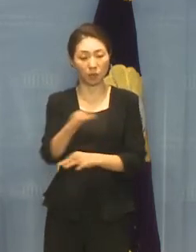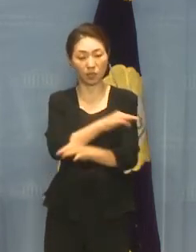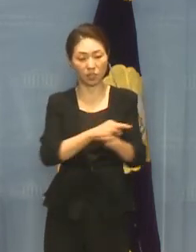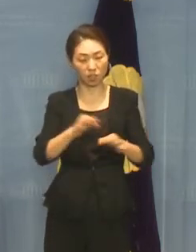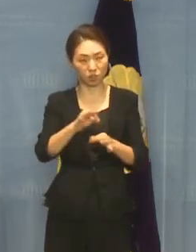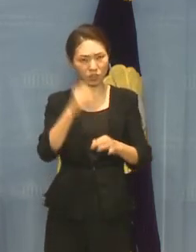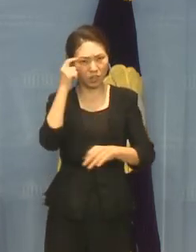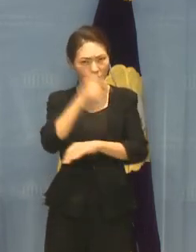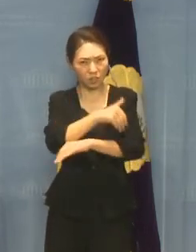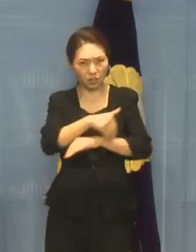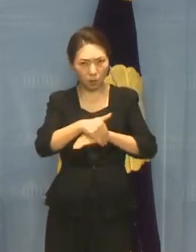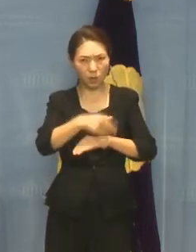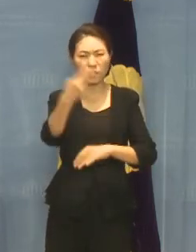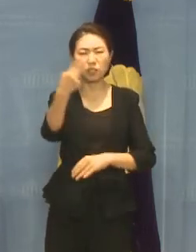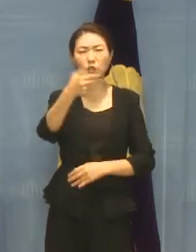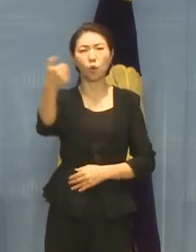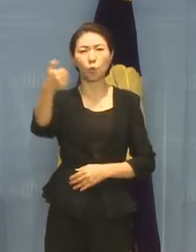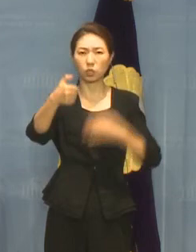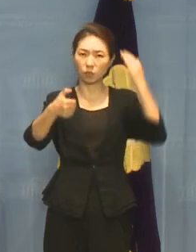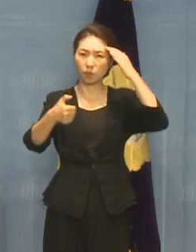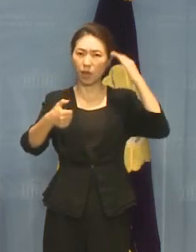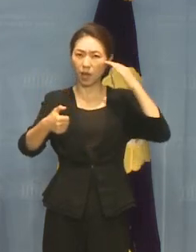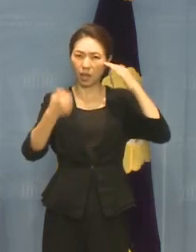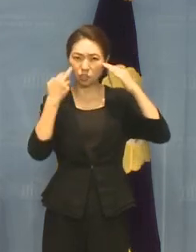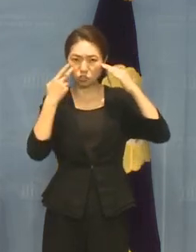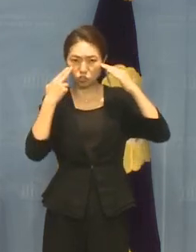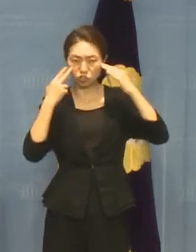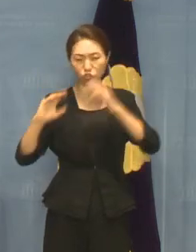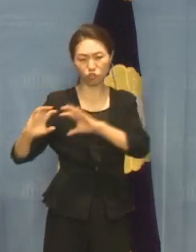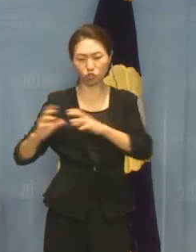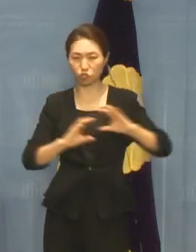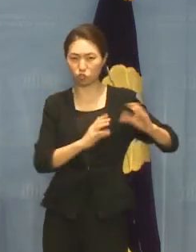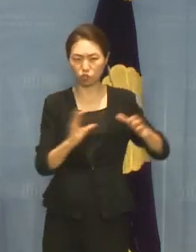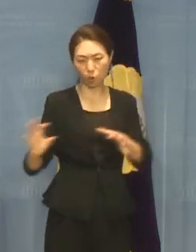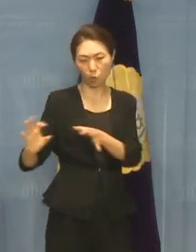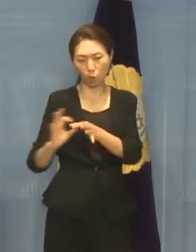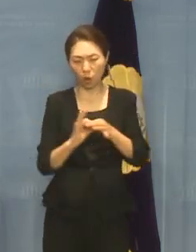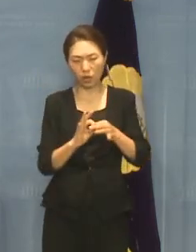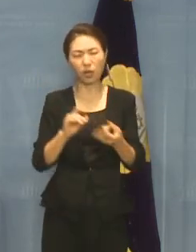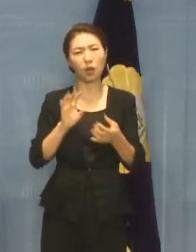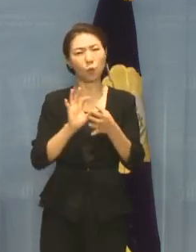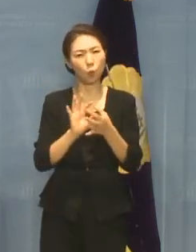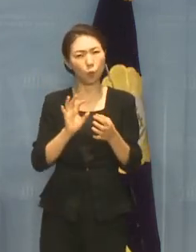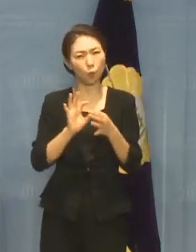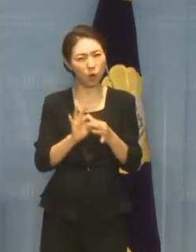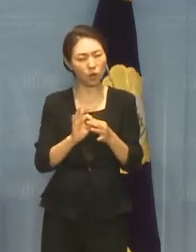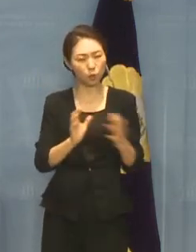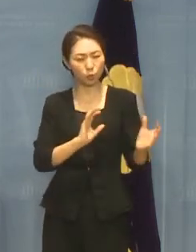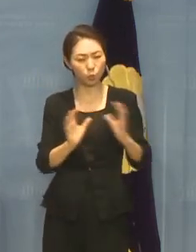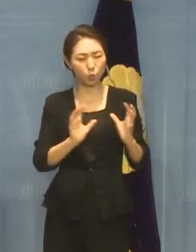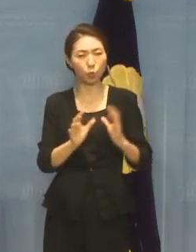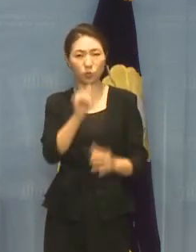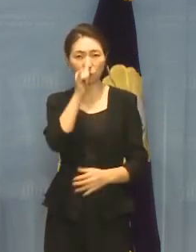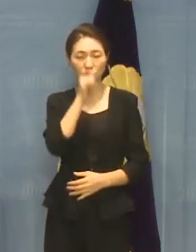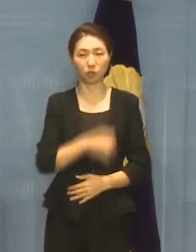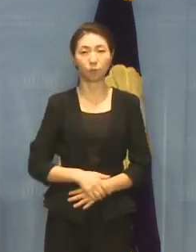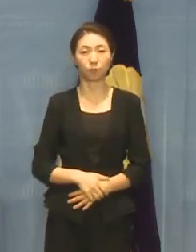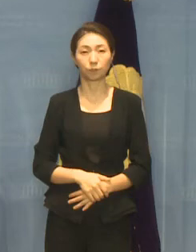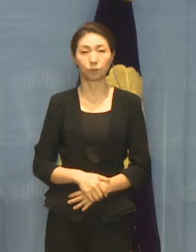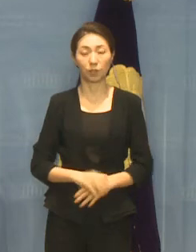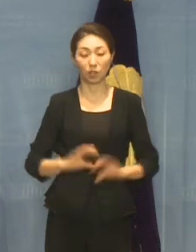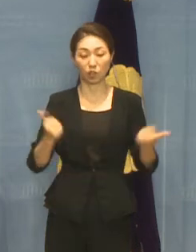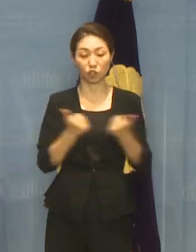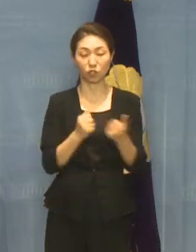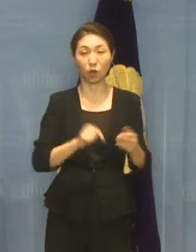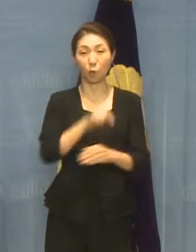3에서는 2050 한중관계의 미래상을 논의할 예정입니다. 다음은 외외교 주간 일정입니다.